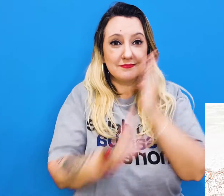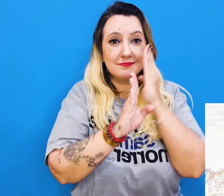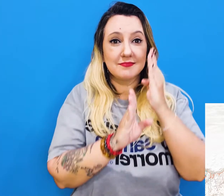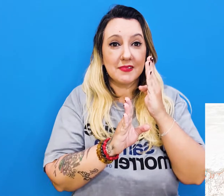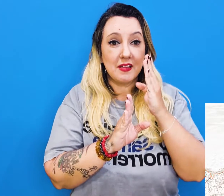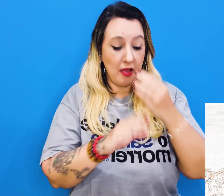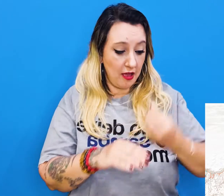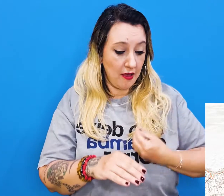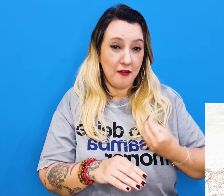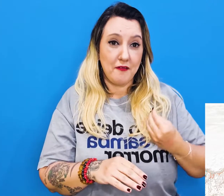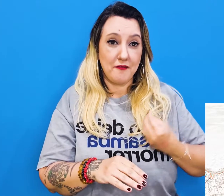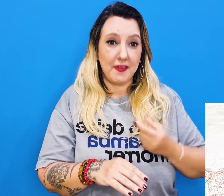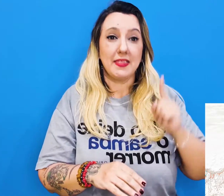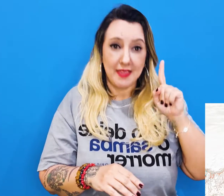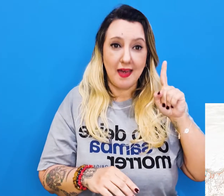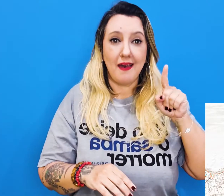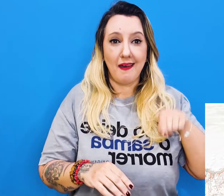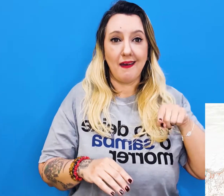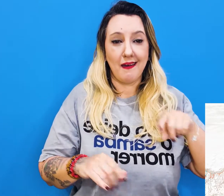meu destino é sofrer.